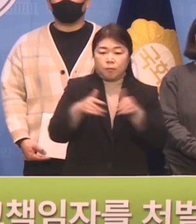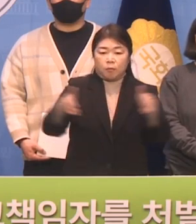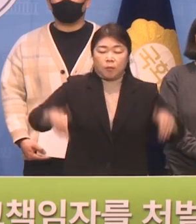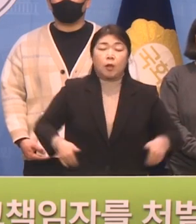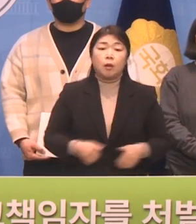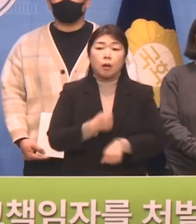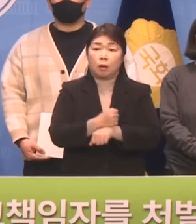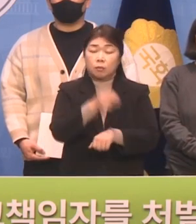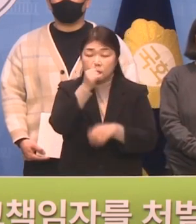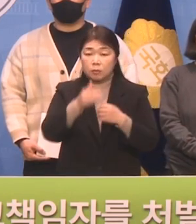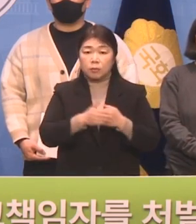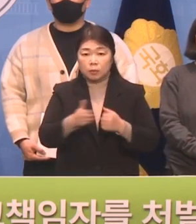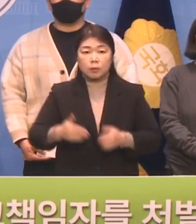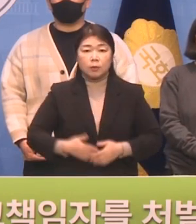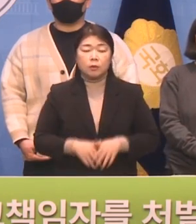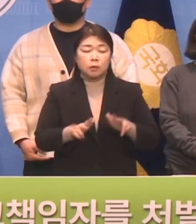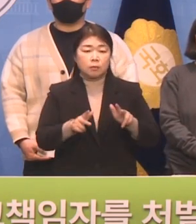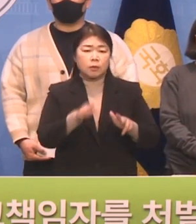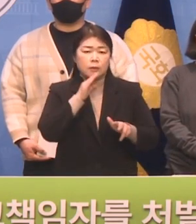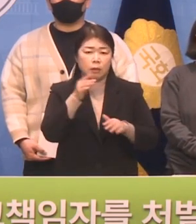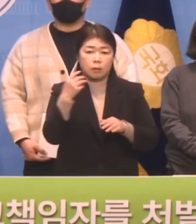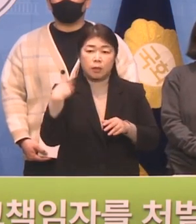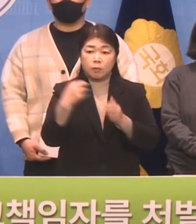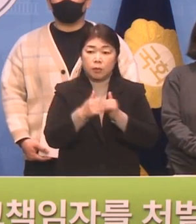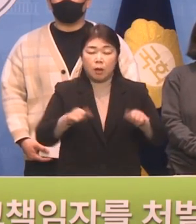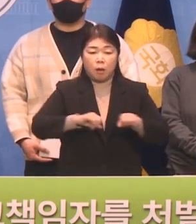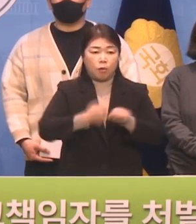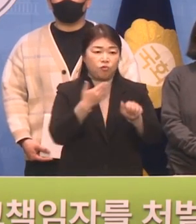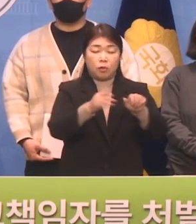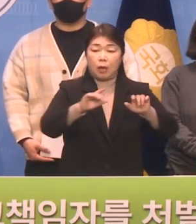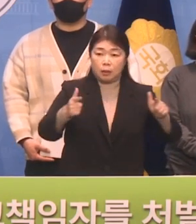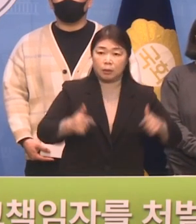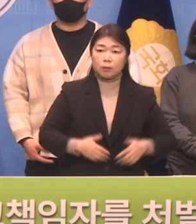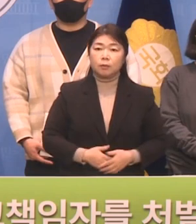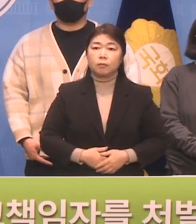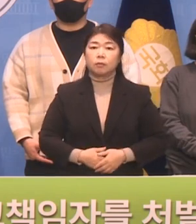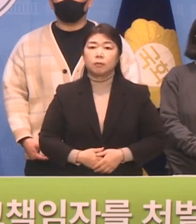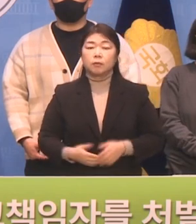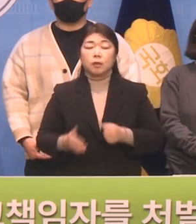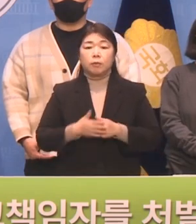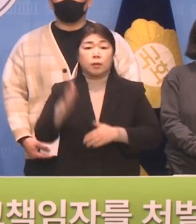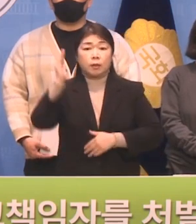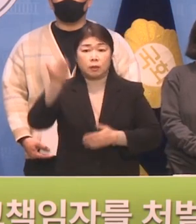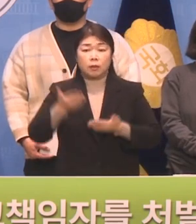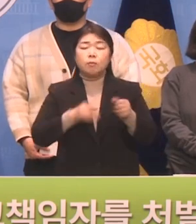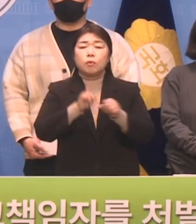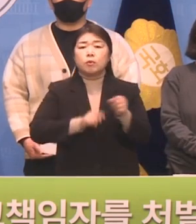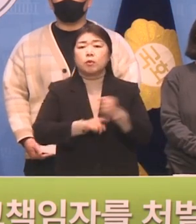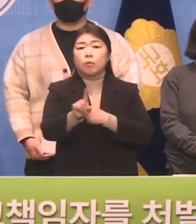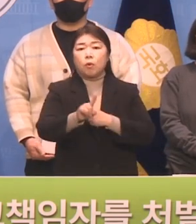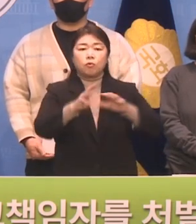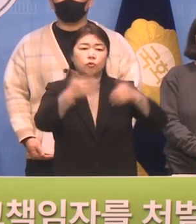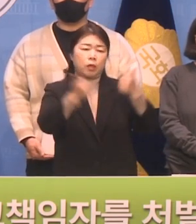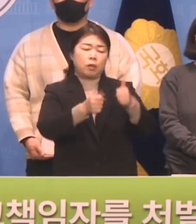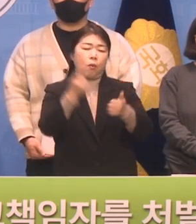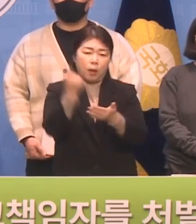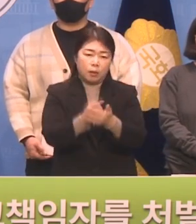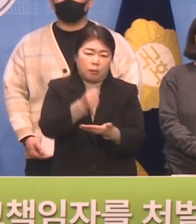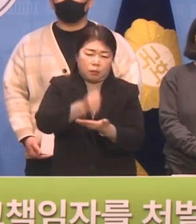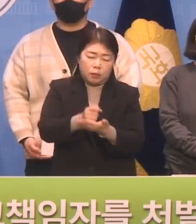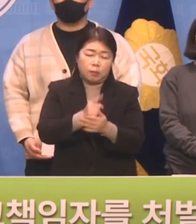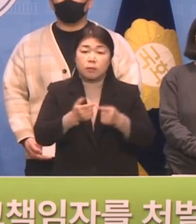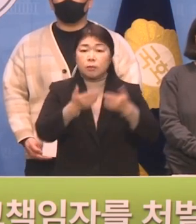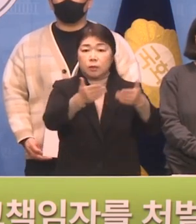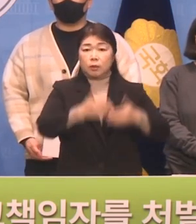일선 실무자에게 모든 책임을 전가하는 결과를 내고 있습니다. 이제 저희가 마지막으로 이야기하는 곳은 국회밖에 없습니다. 국회마저